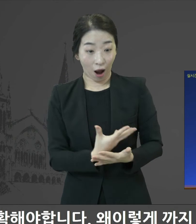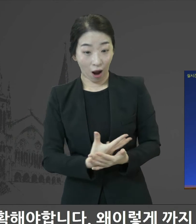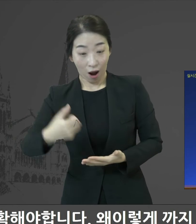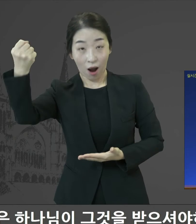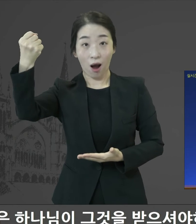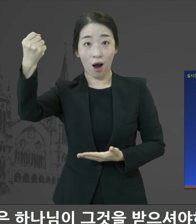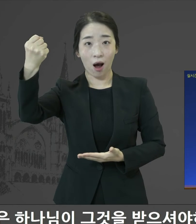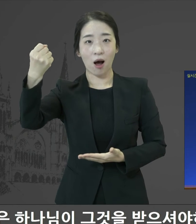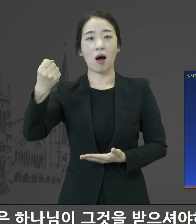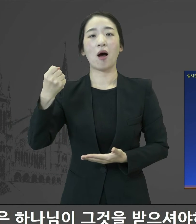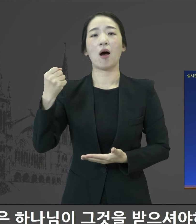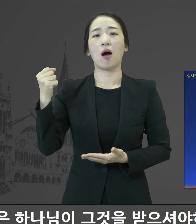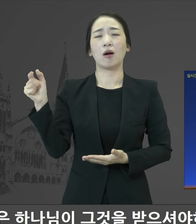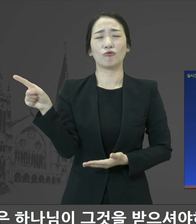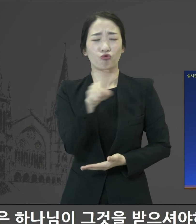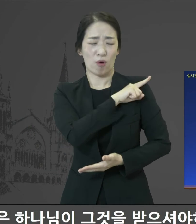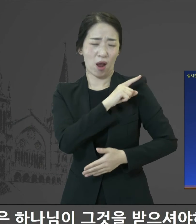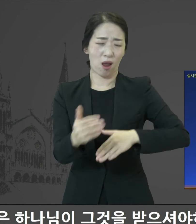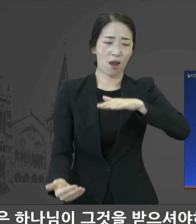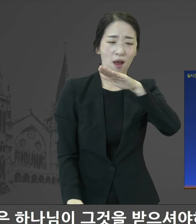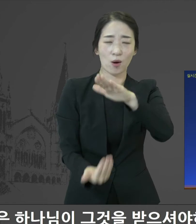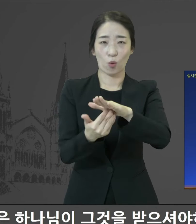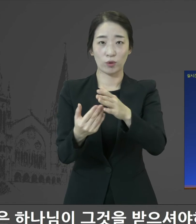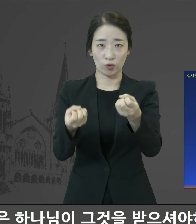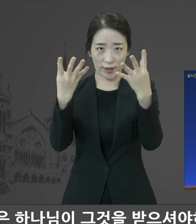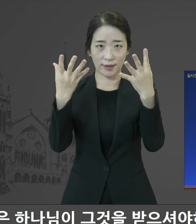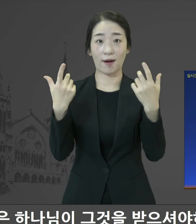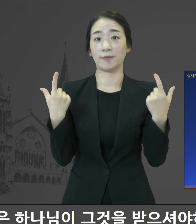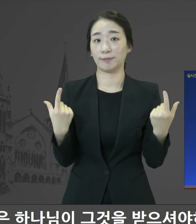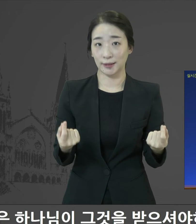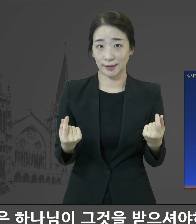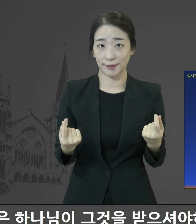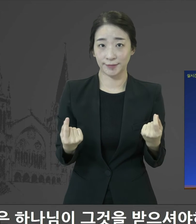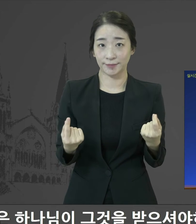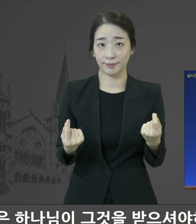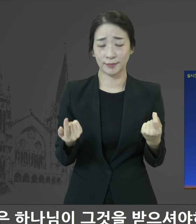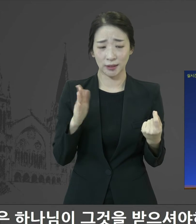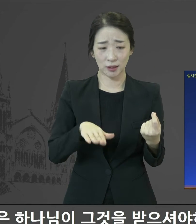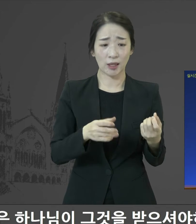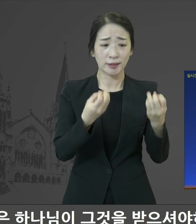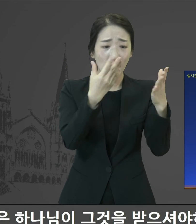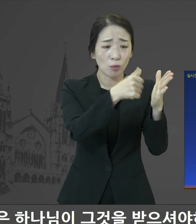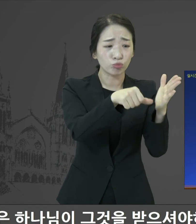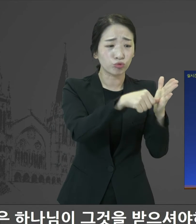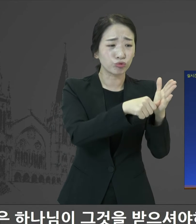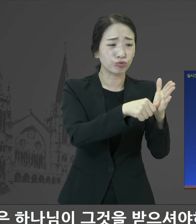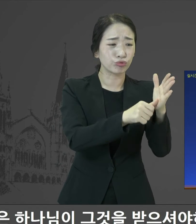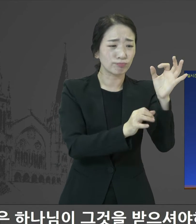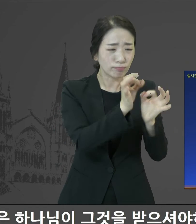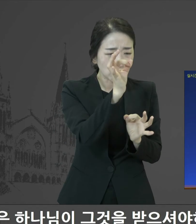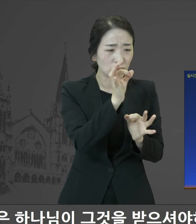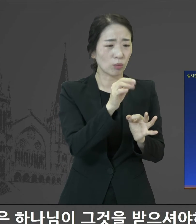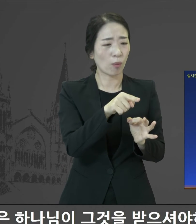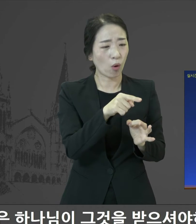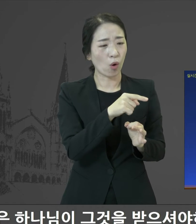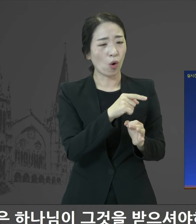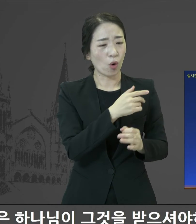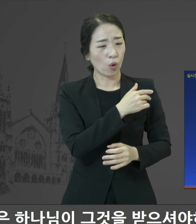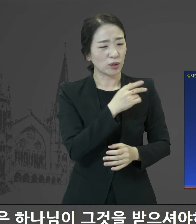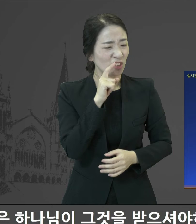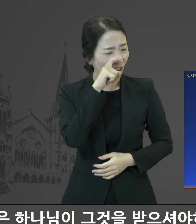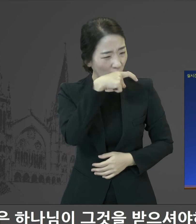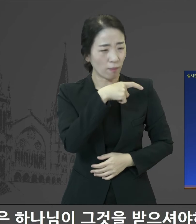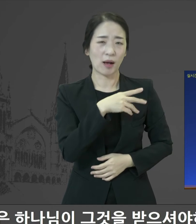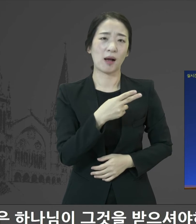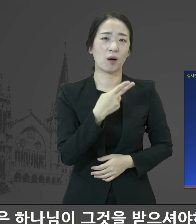겁니다. 하나님이 받으시는 조건으로 제물이 흠이 없어야 된다, 제사 드리는 방법이 이러이러해야 된다라고